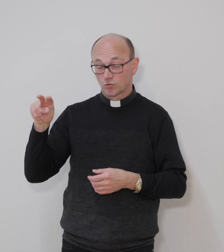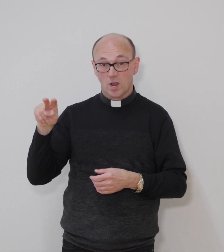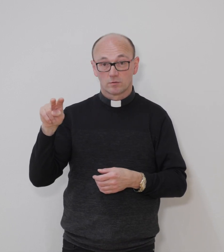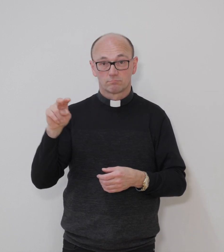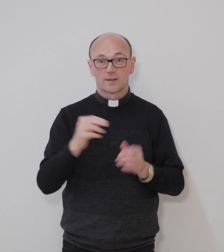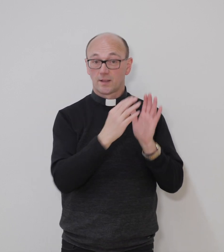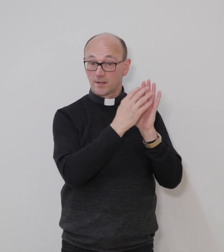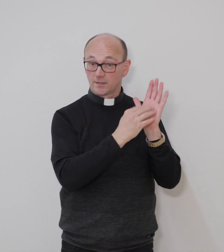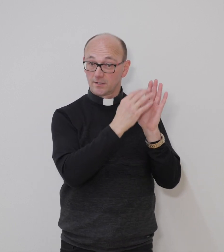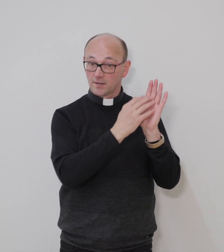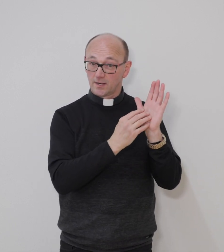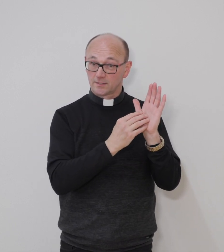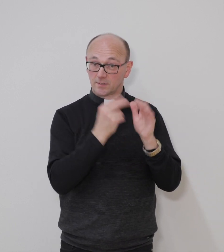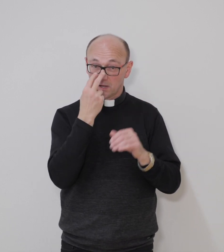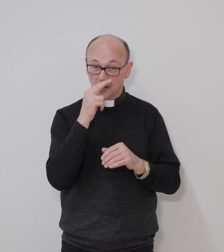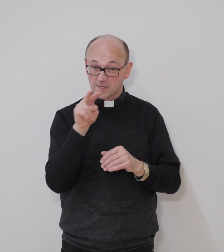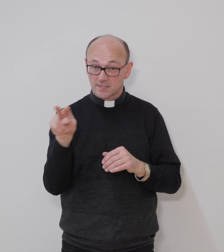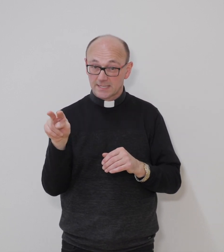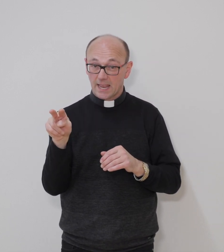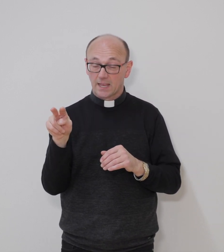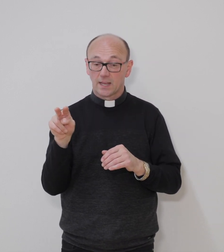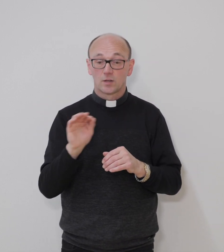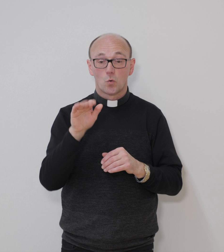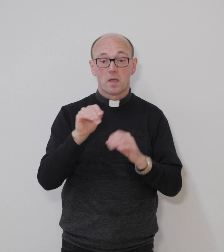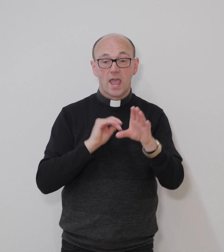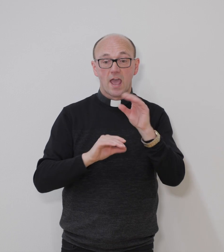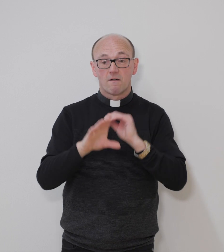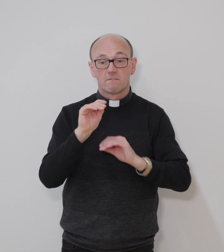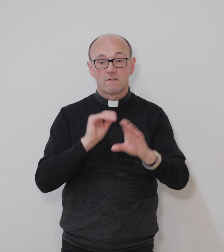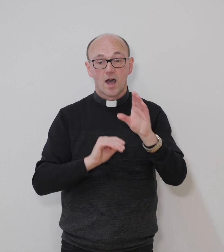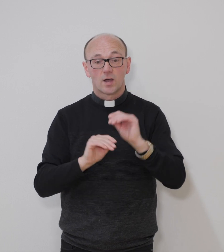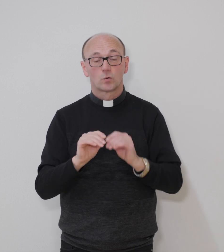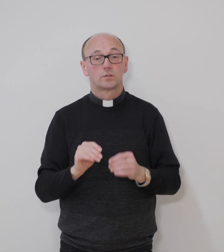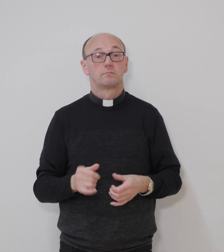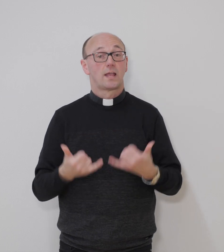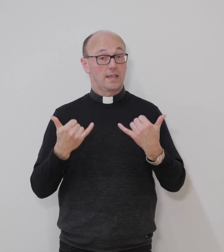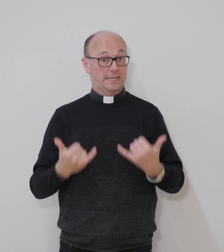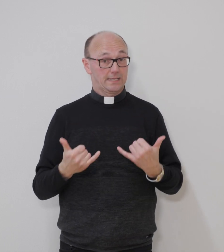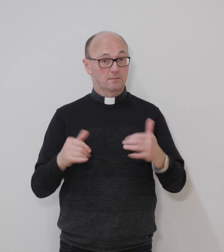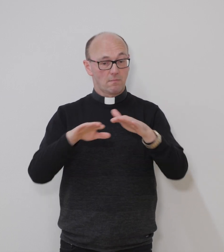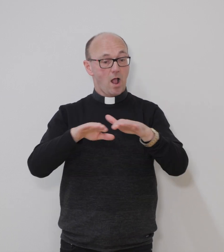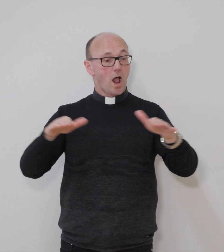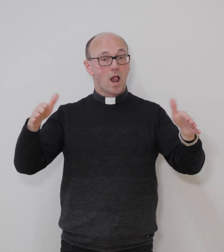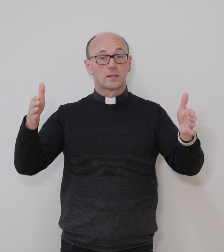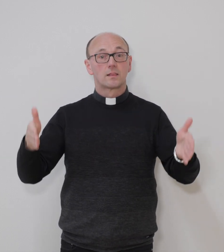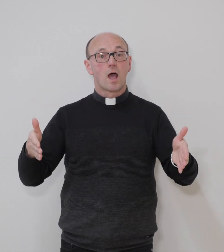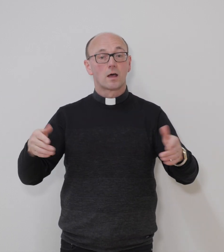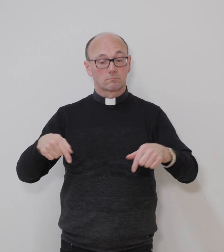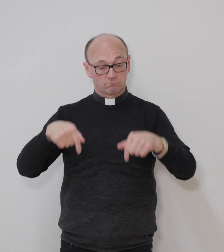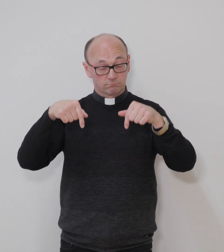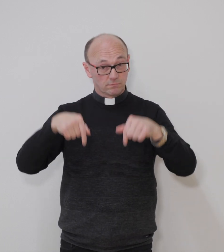vor dem Bild des Gekreuzigten, des aus Abensberg stammenden Künstlers und bekannten Krippenbauers Sebastian Osterrieder, haben wir